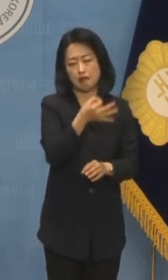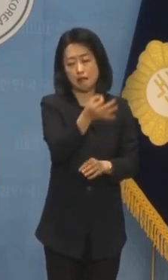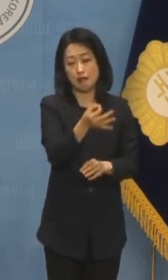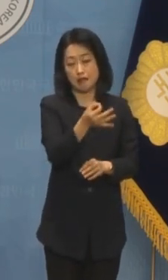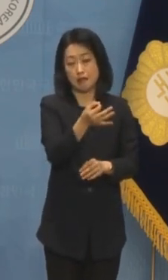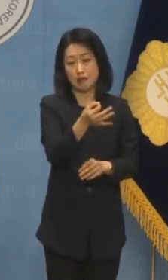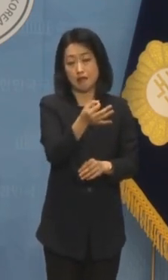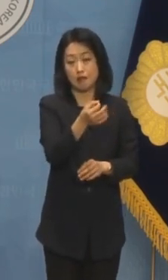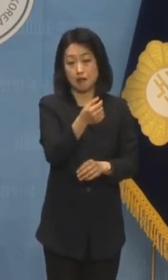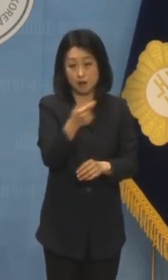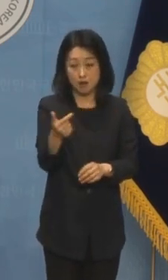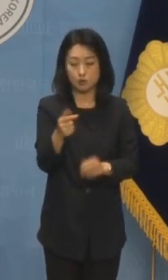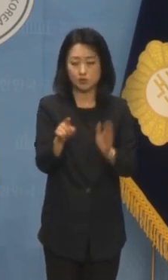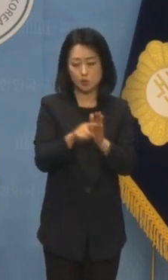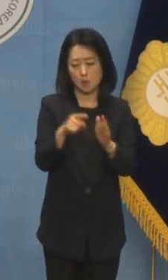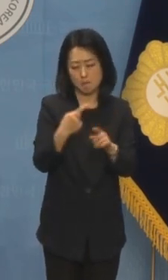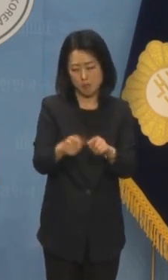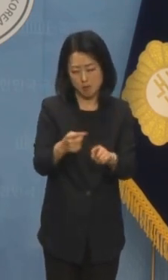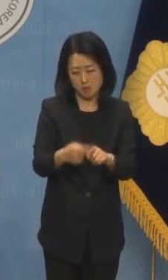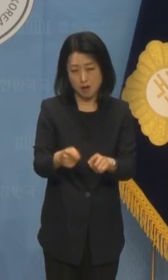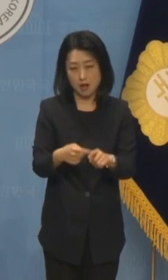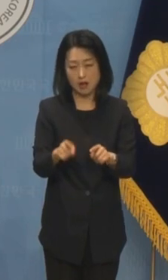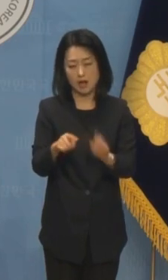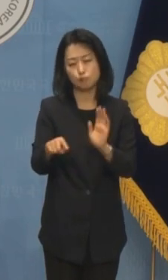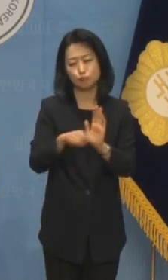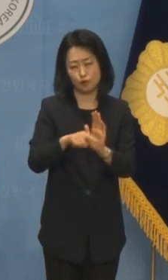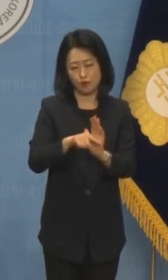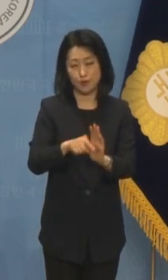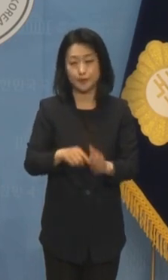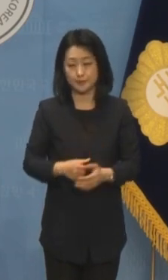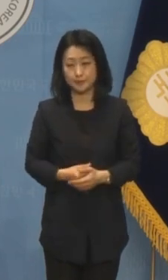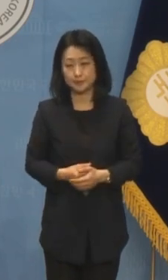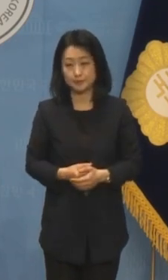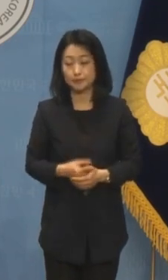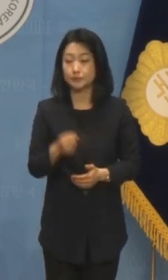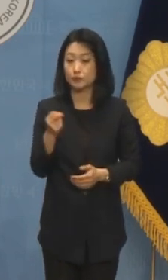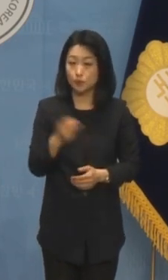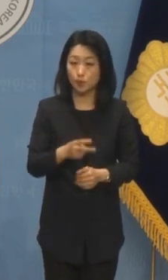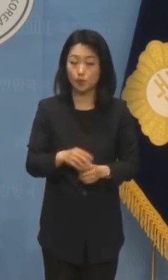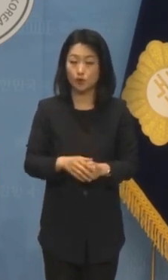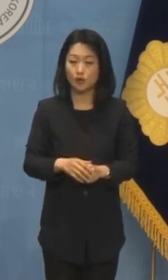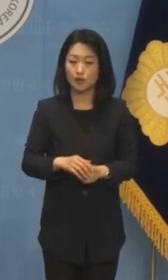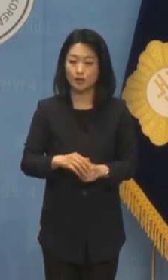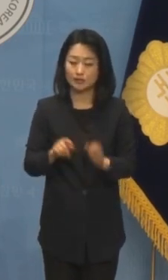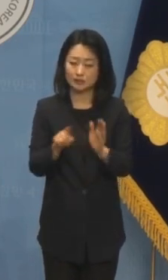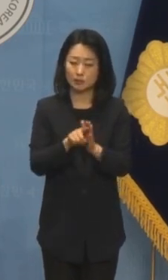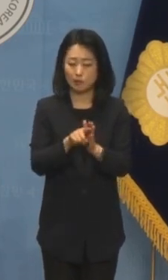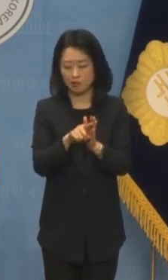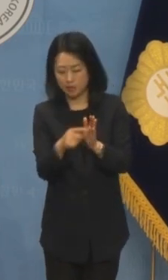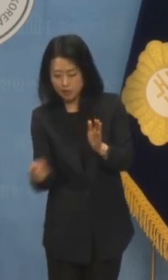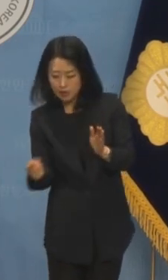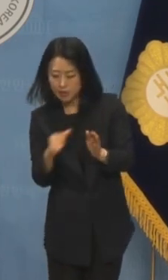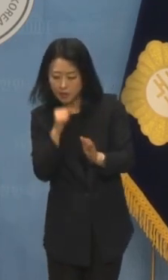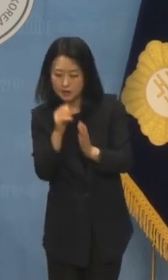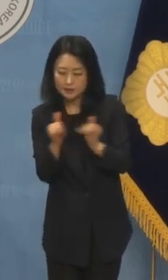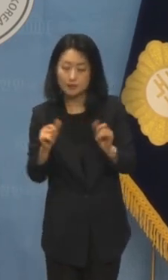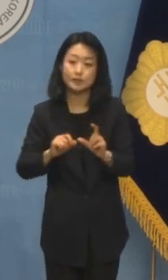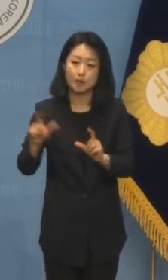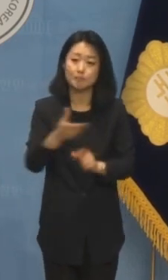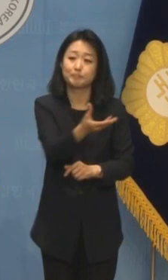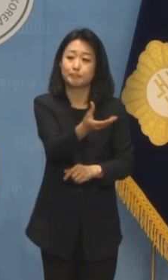부정적인 영향을 주고 이자율이 매우 높습니다. 수요층은 주로 신용도가 낮은 서민층입니다.